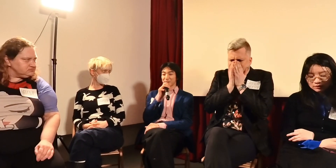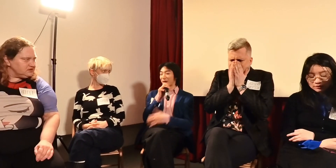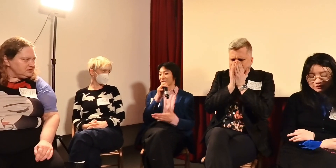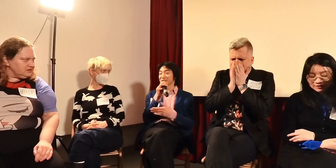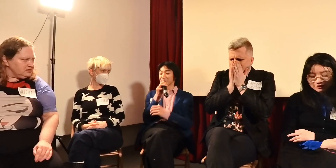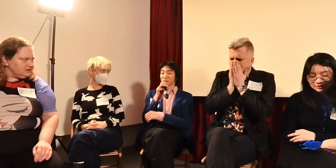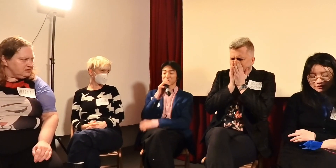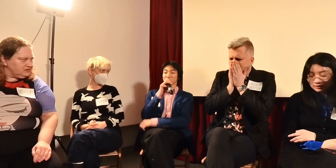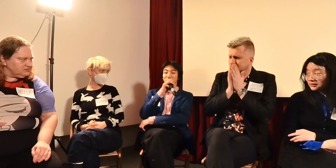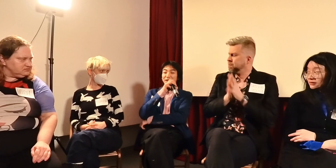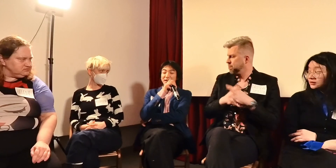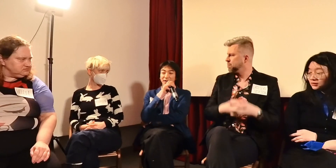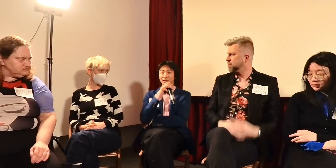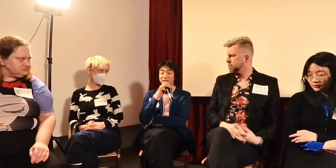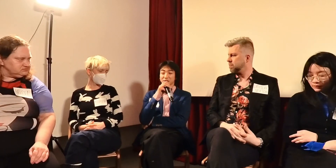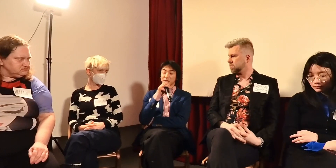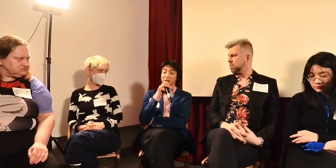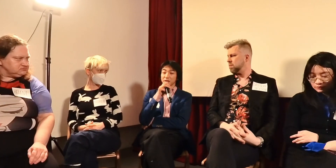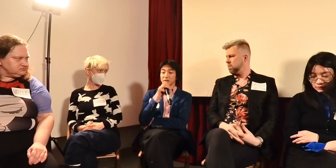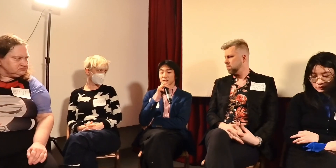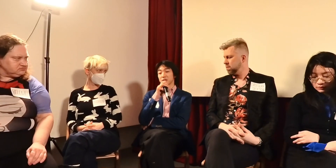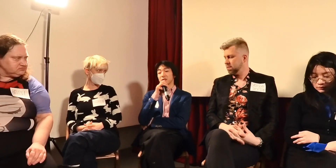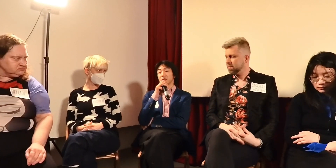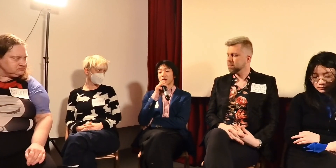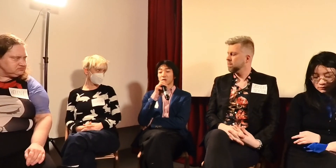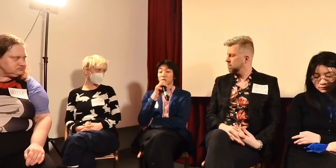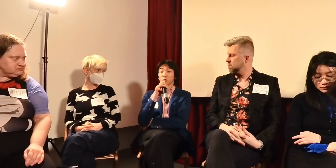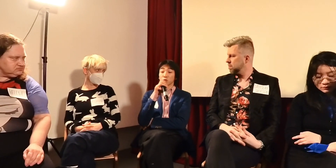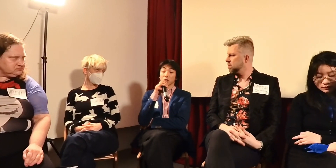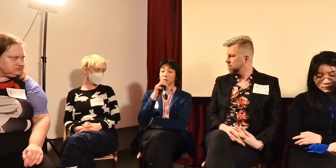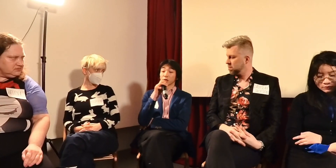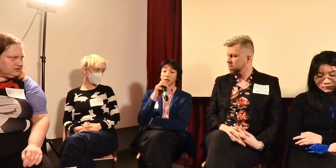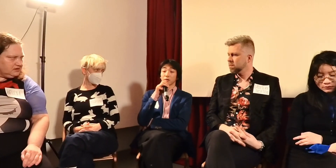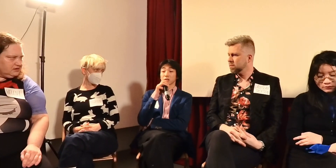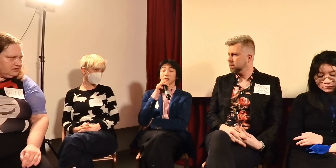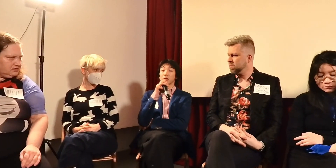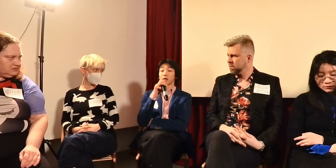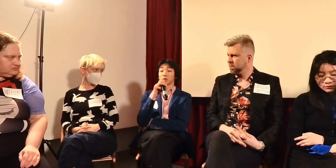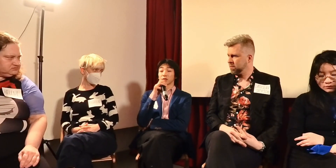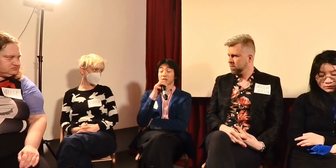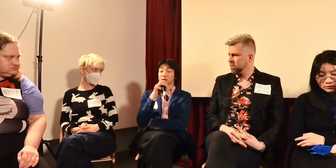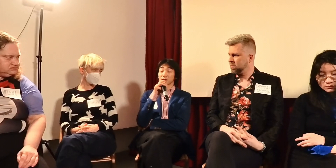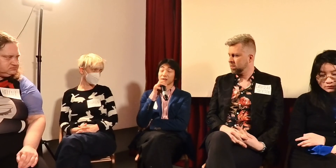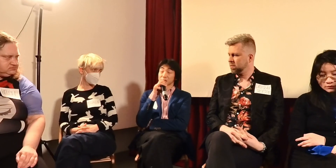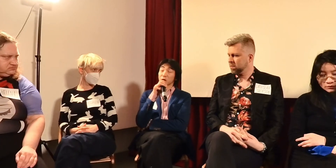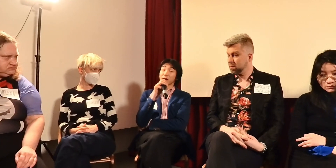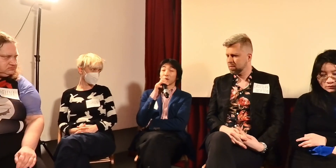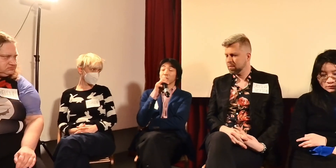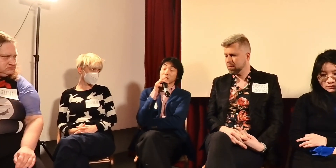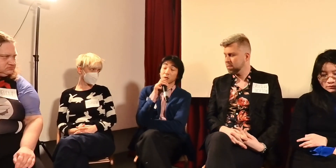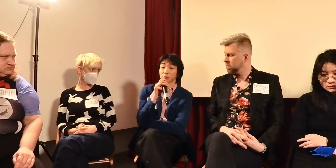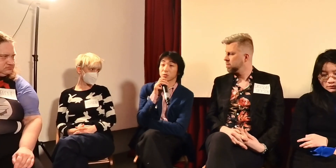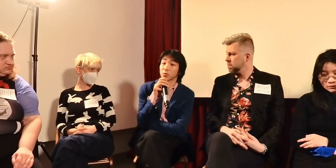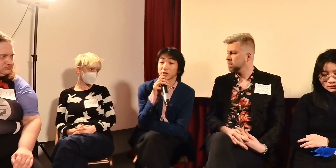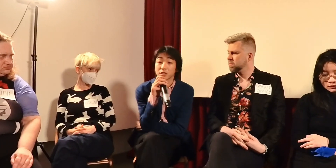a nemám vlastně na to moc času. Jinak jsem jeden z tvůrců a tvůrkyň vlastně